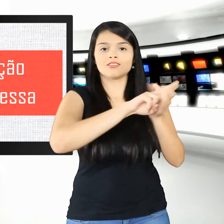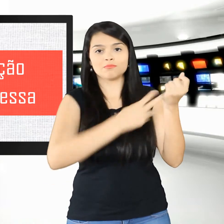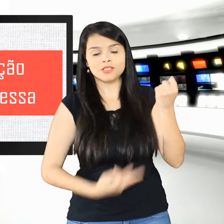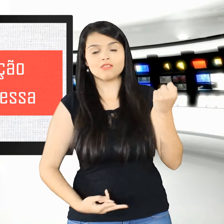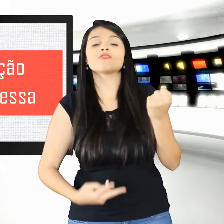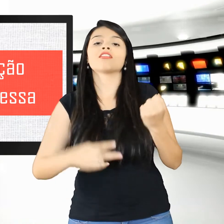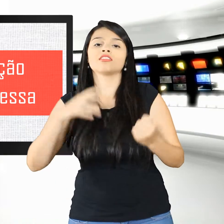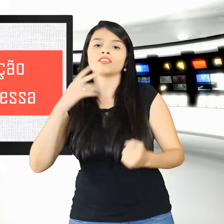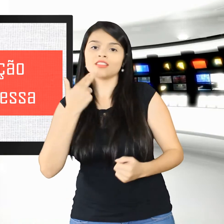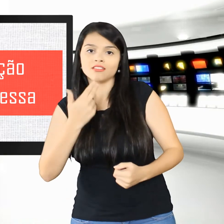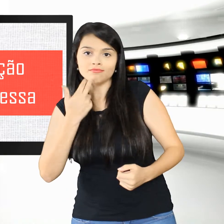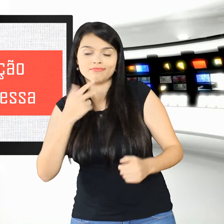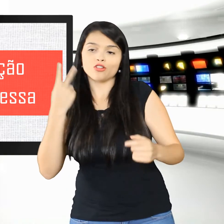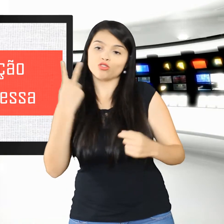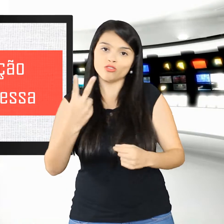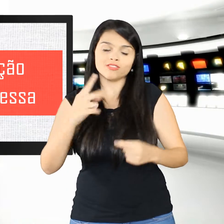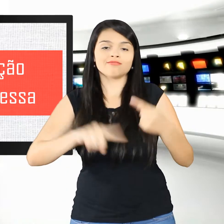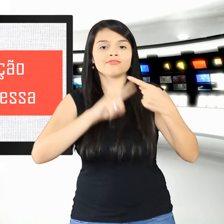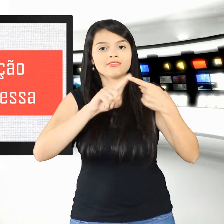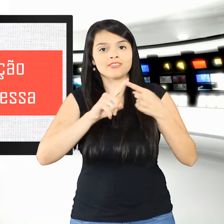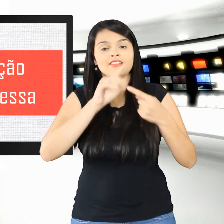escolas monolíngues, as que ensinam em português apenas.